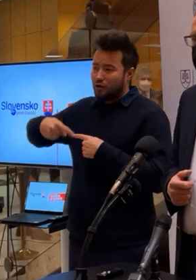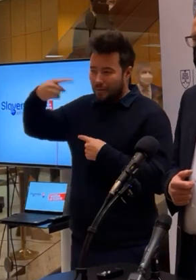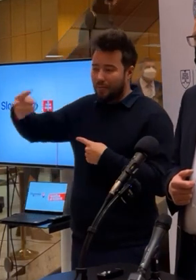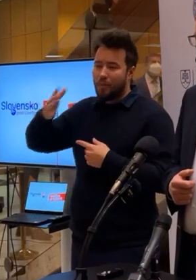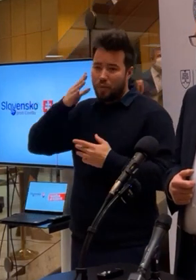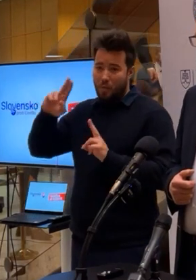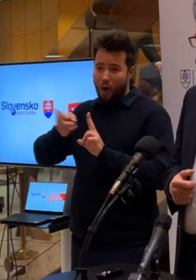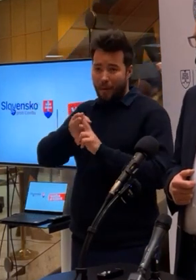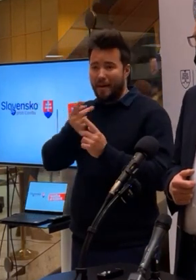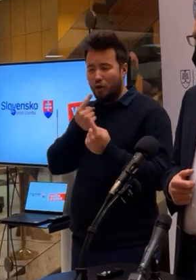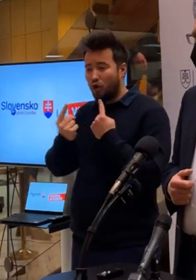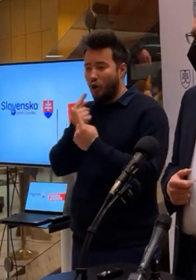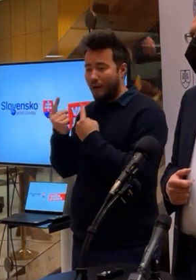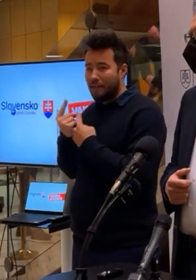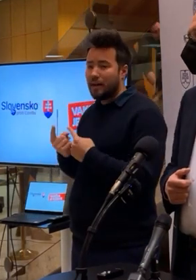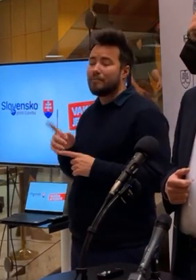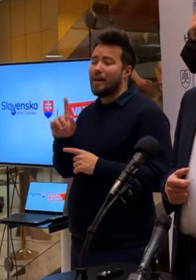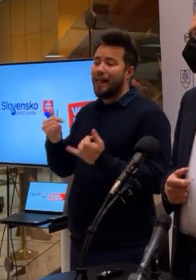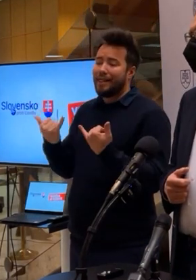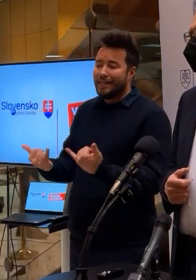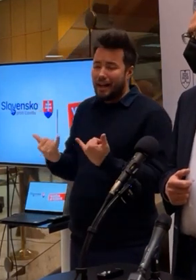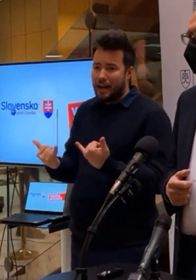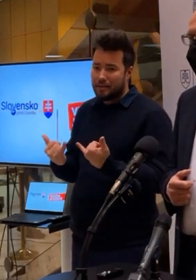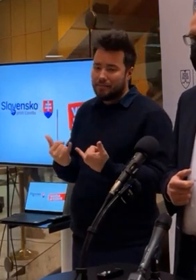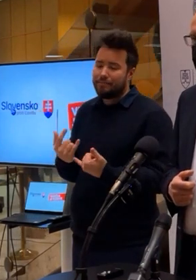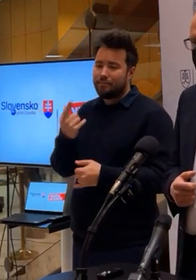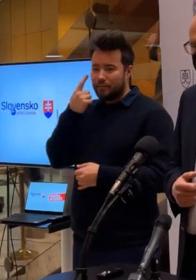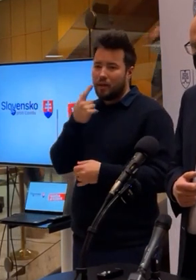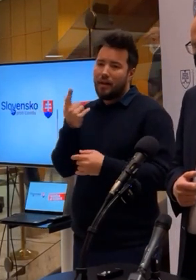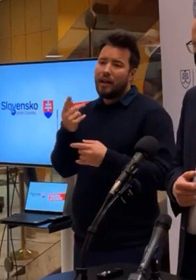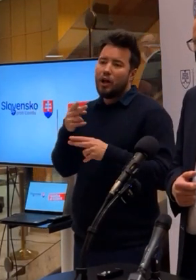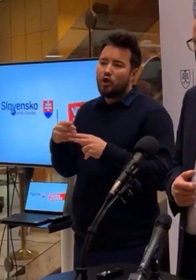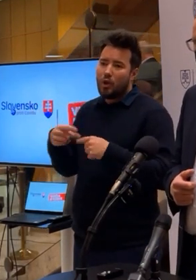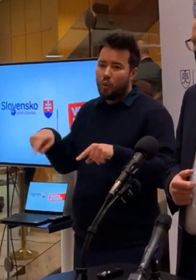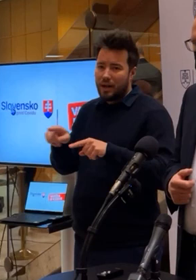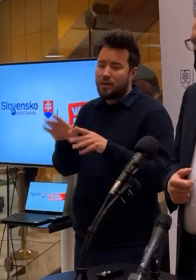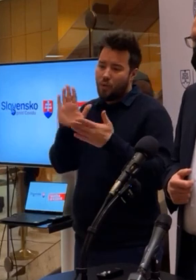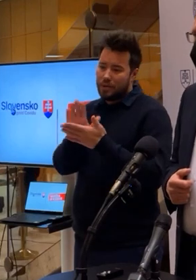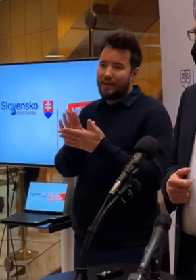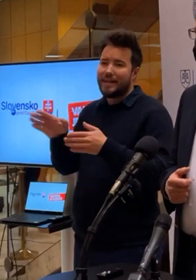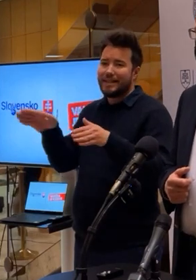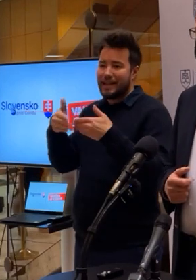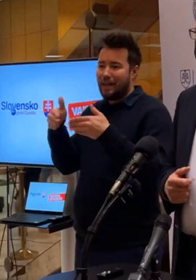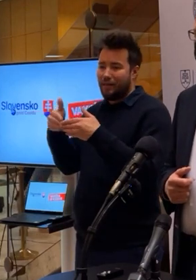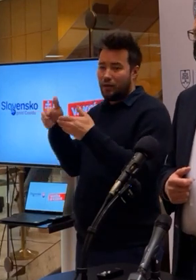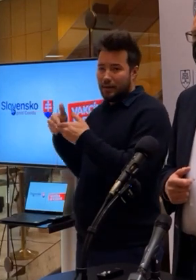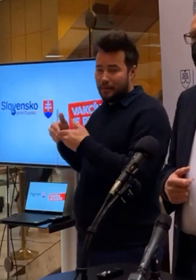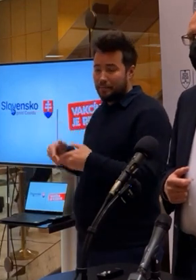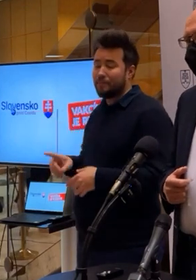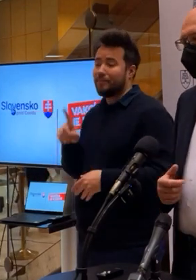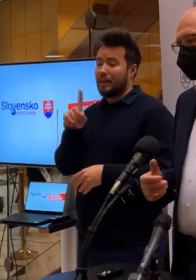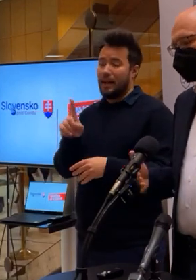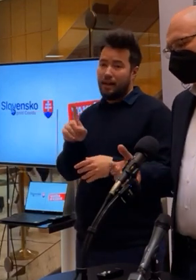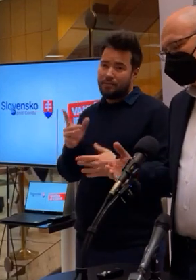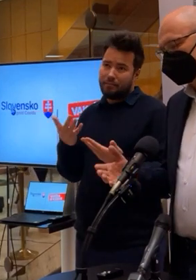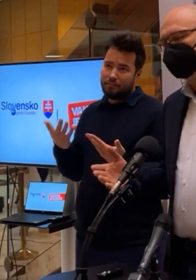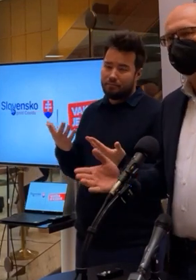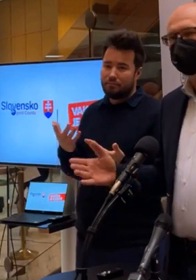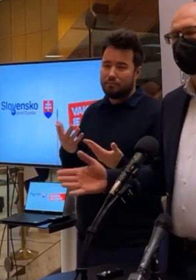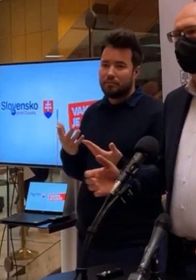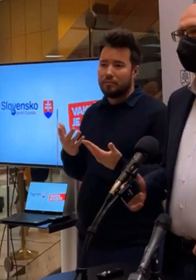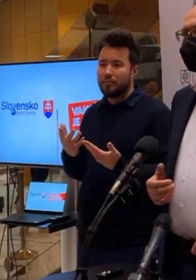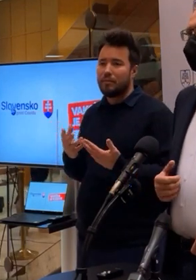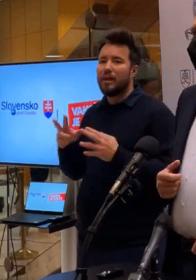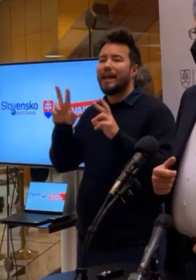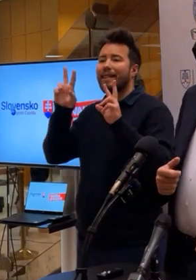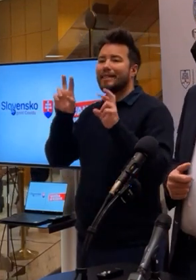rokovať, ale momentálne ostávajú reštaurácie zavreté. Avšak otvoril som tému už